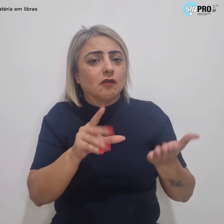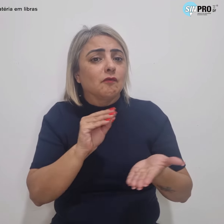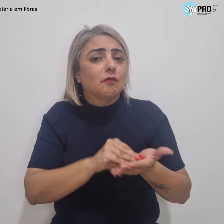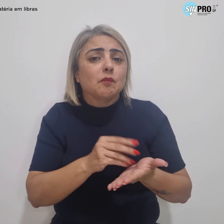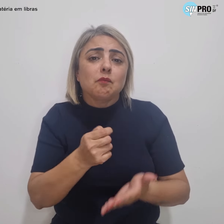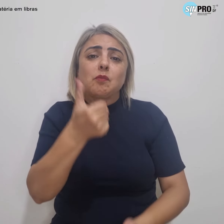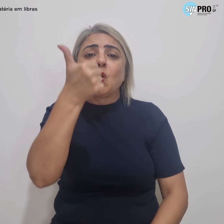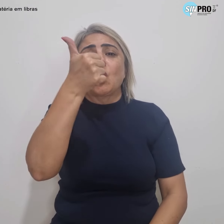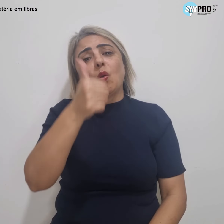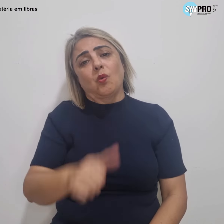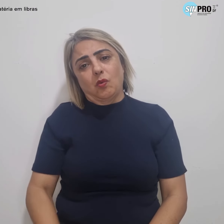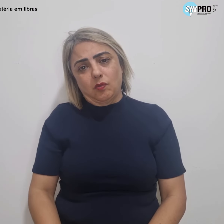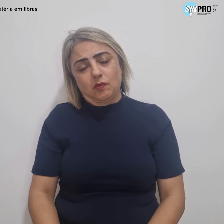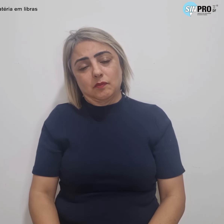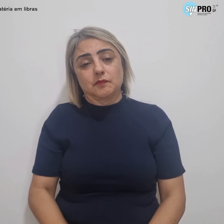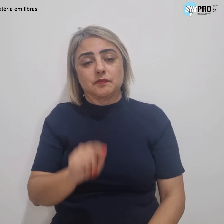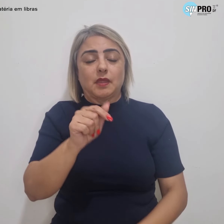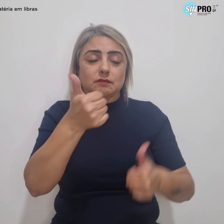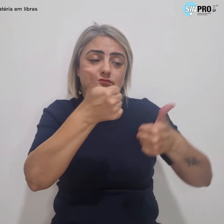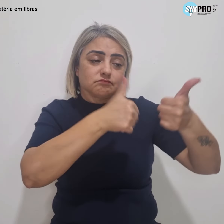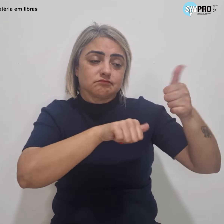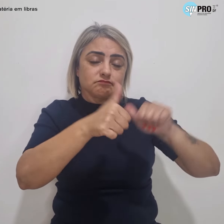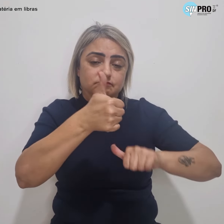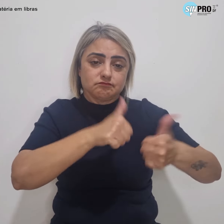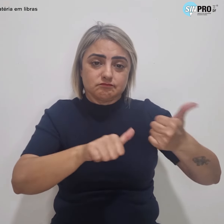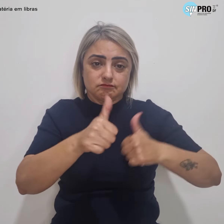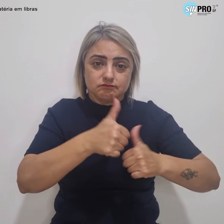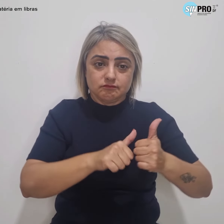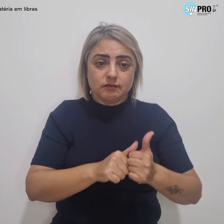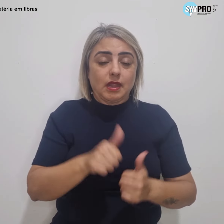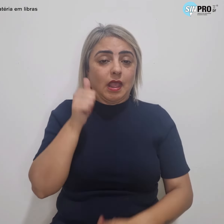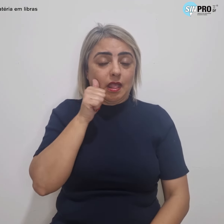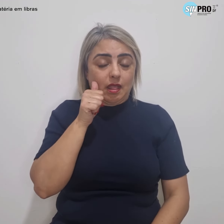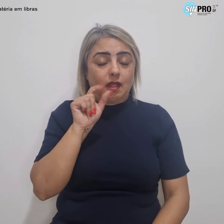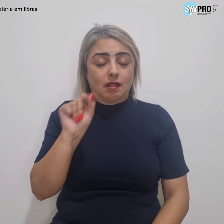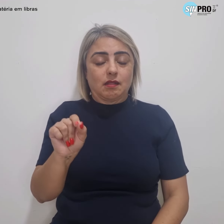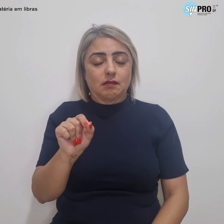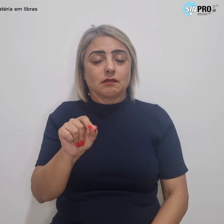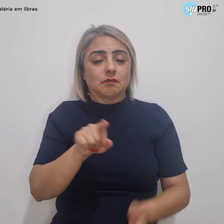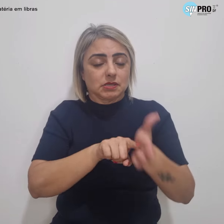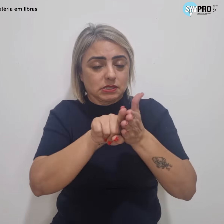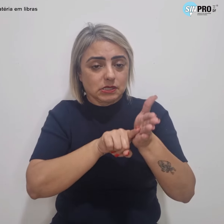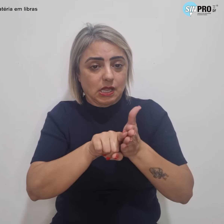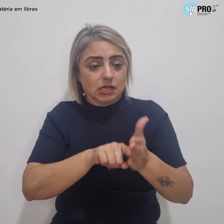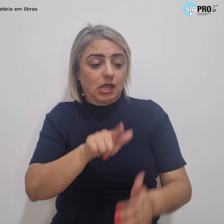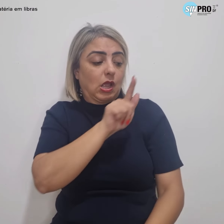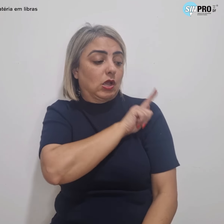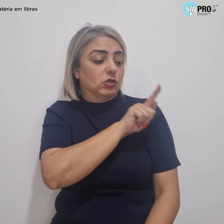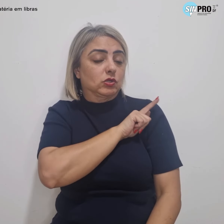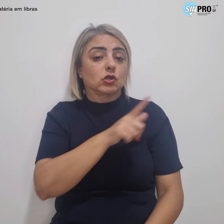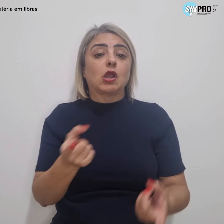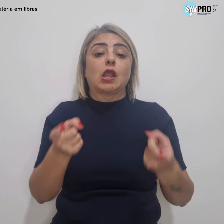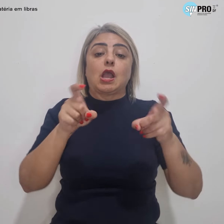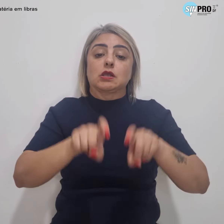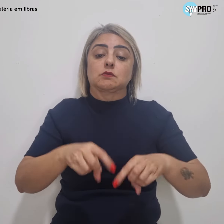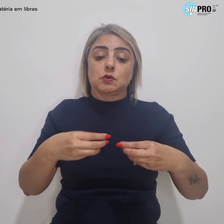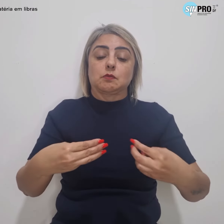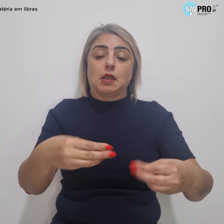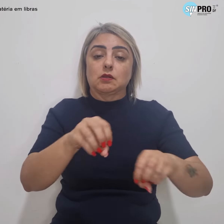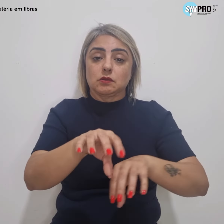Na avaliação de Costin, a gestão que assumiu o MEC no início do ano, deu